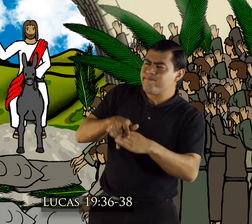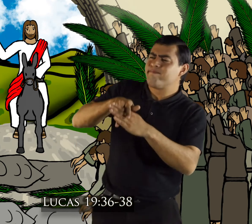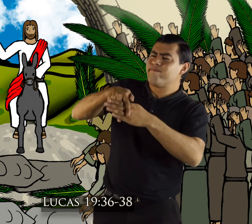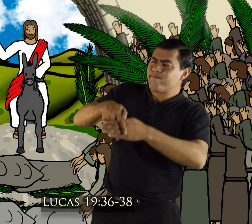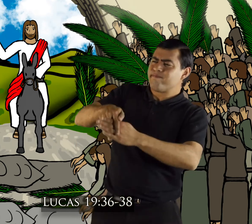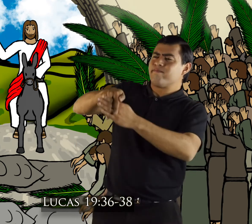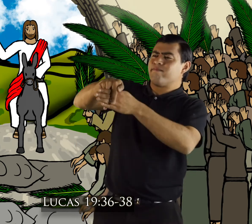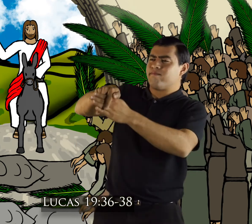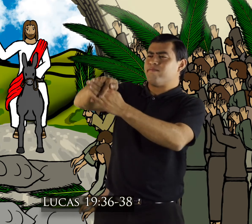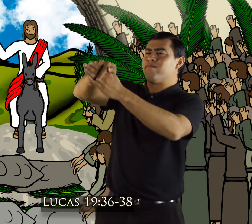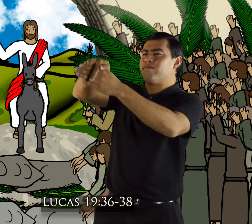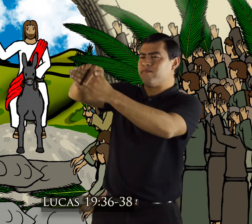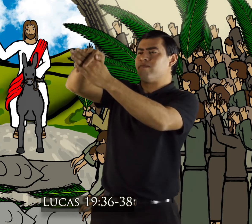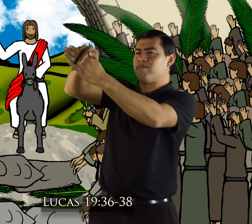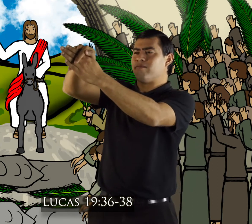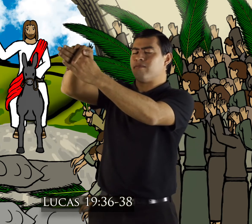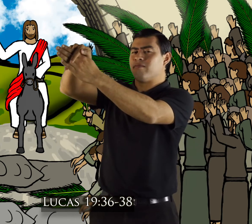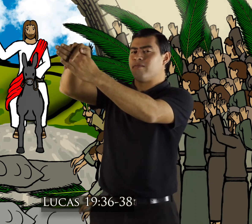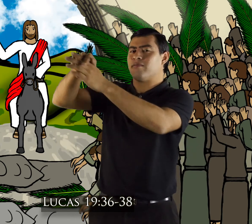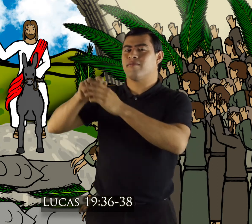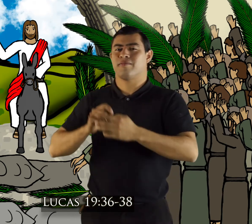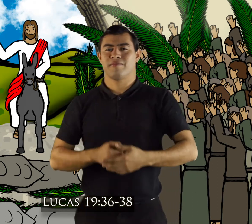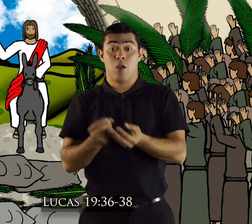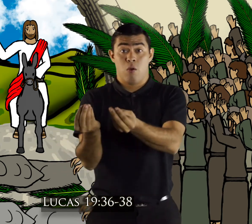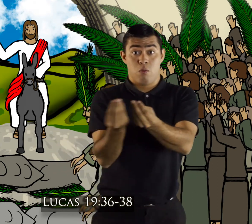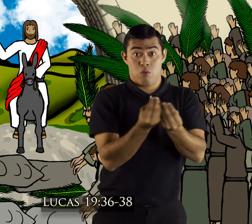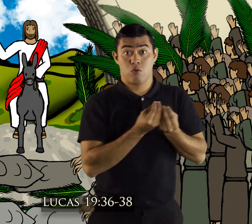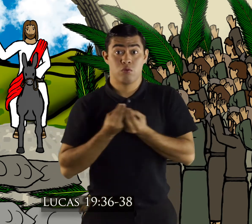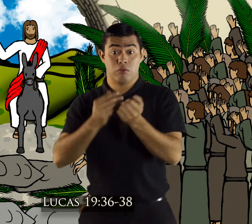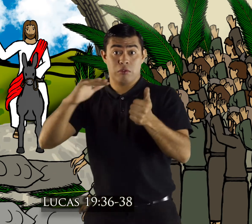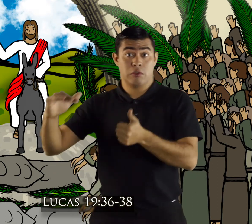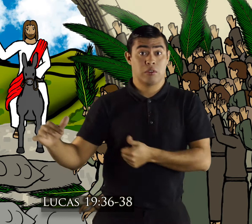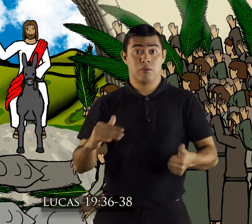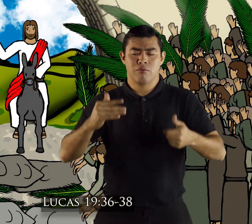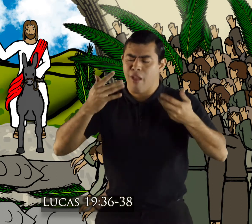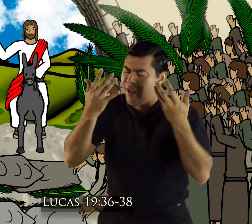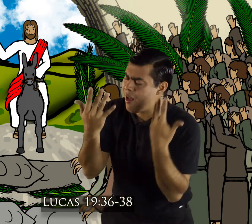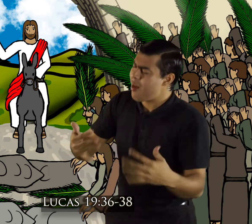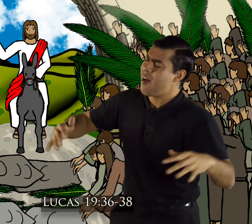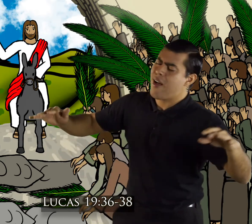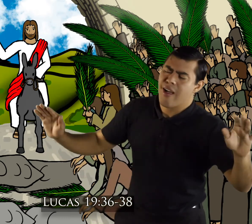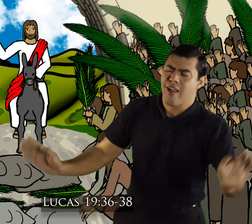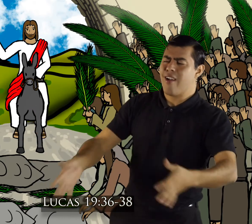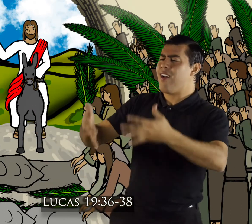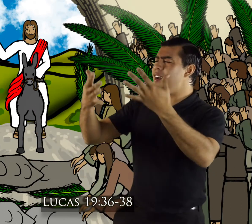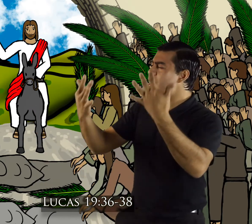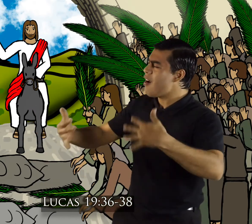Monte de los Olivos hacia Jerusalén, mientras que la gente y los discípulos cantaban.